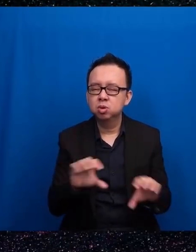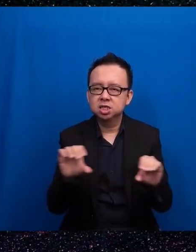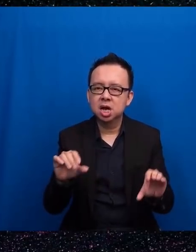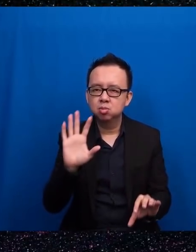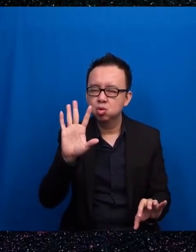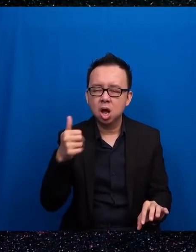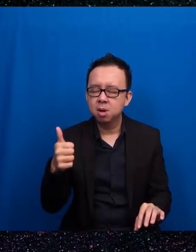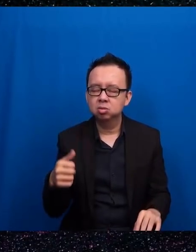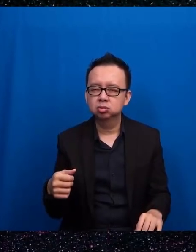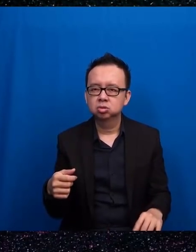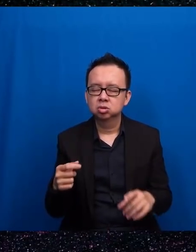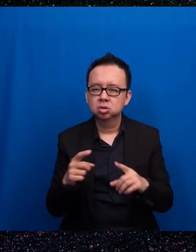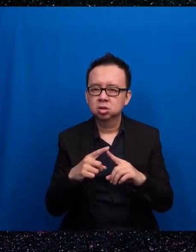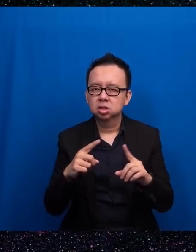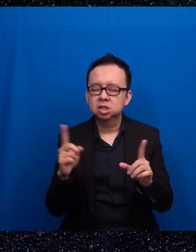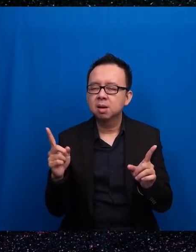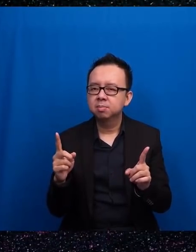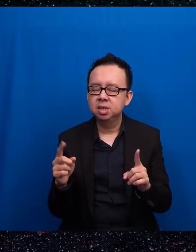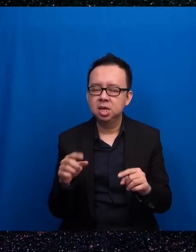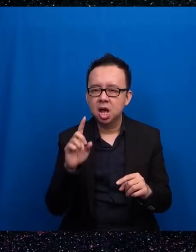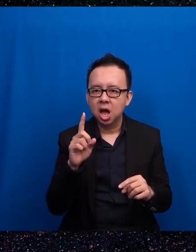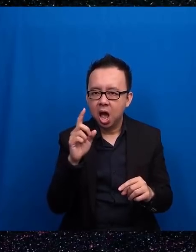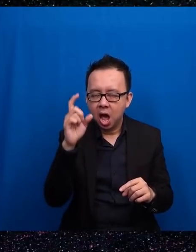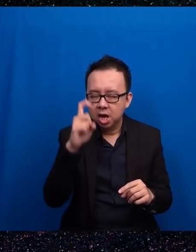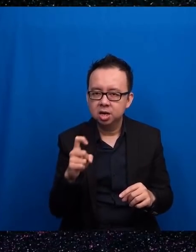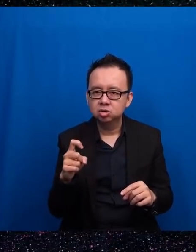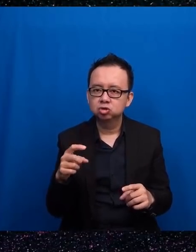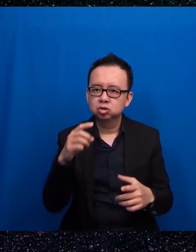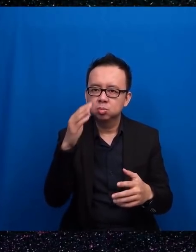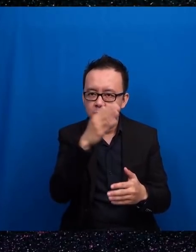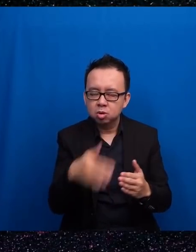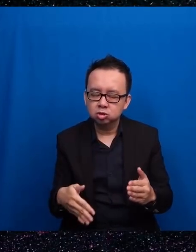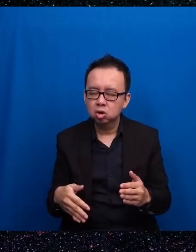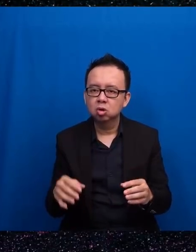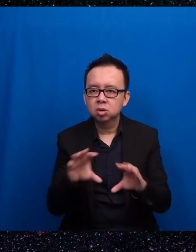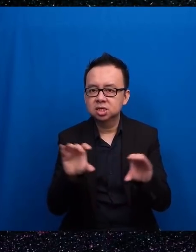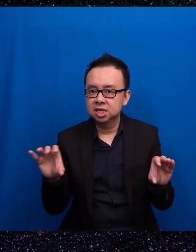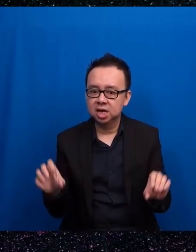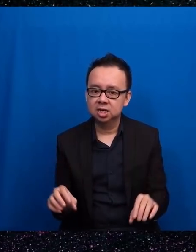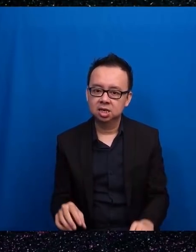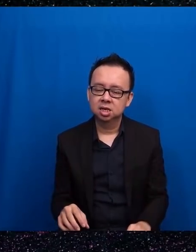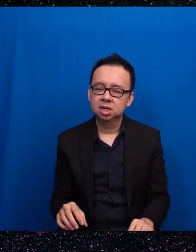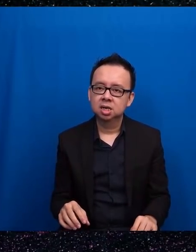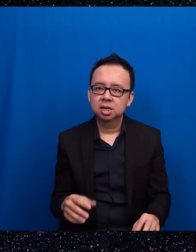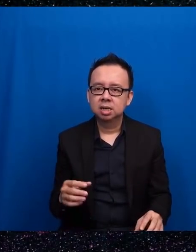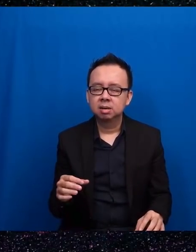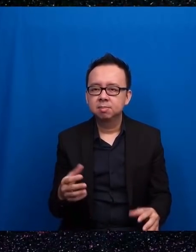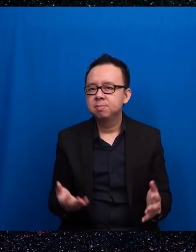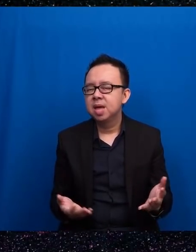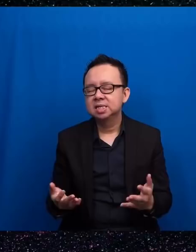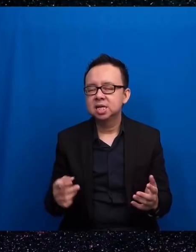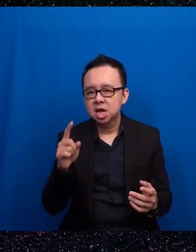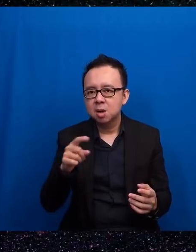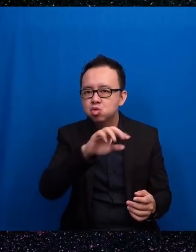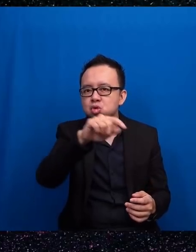harus cut operation di perusahaan di mana Anda bekerja. Anda biasanya sering keliling ke sini sana dan itu